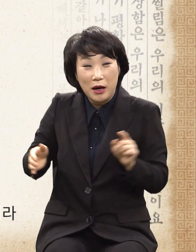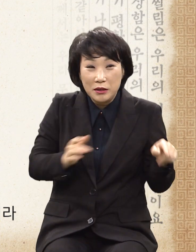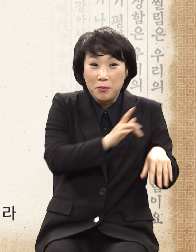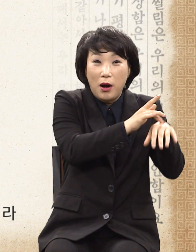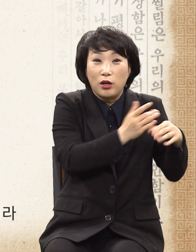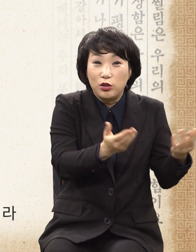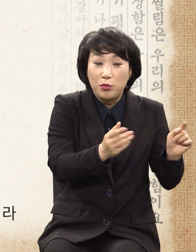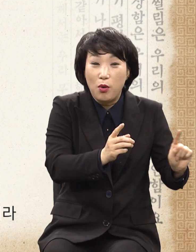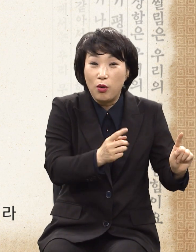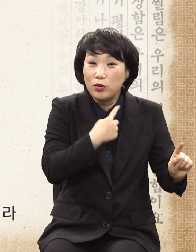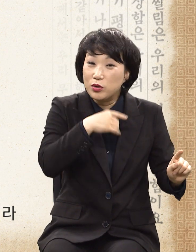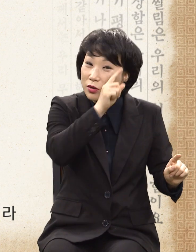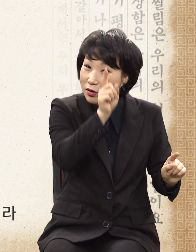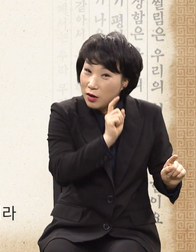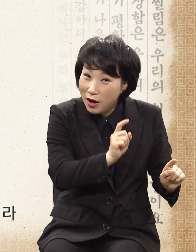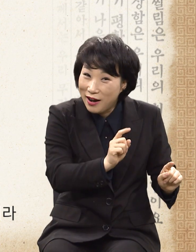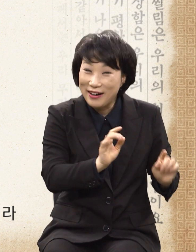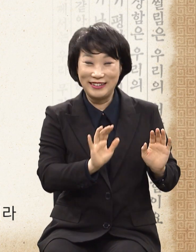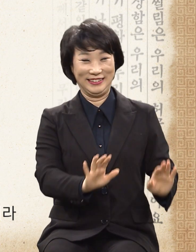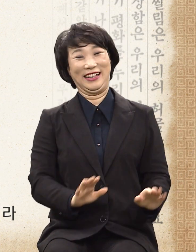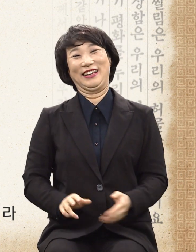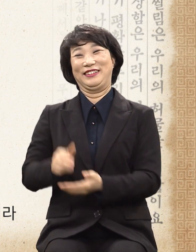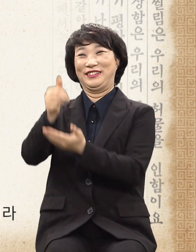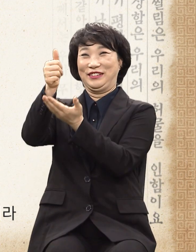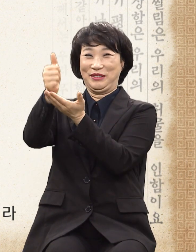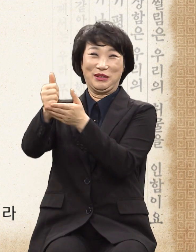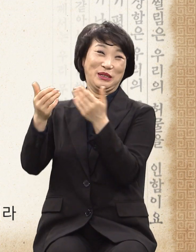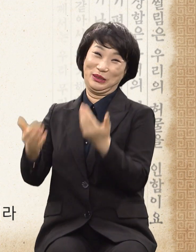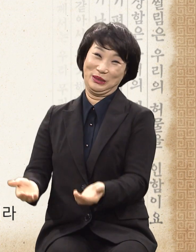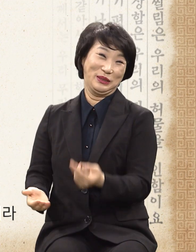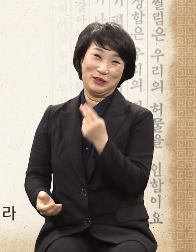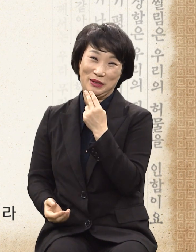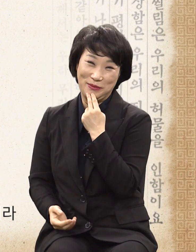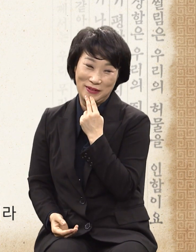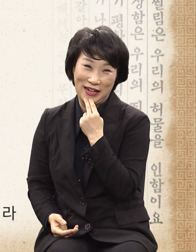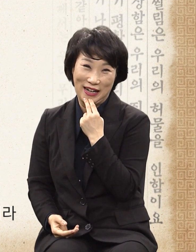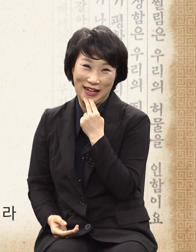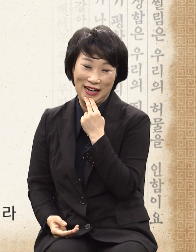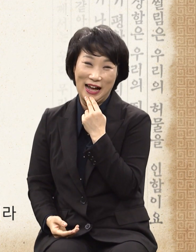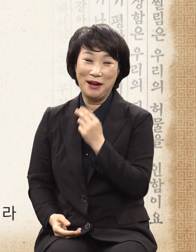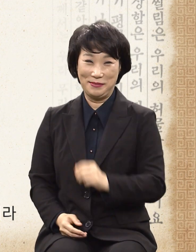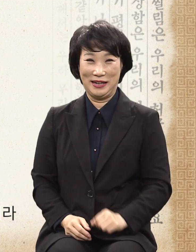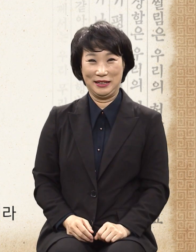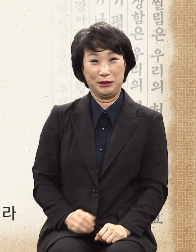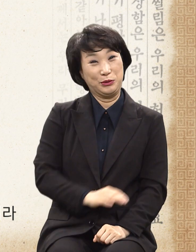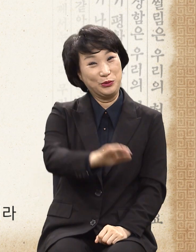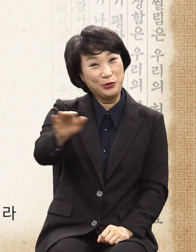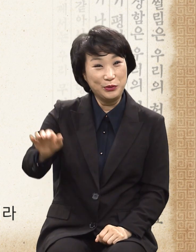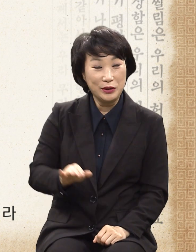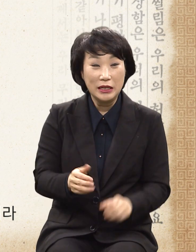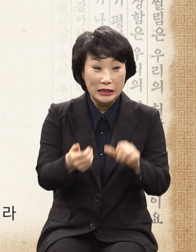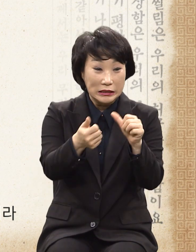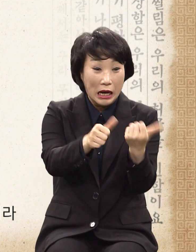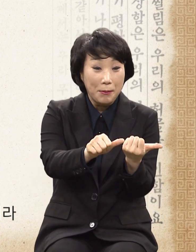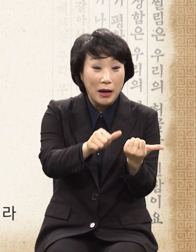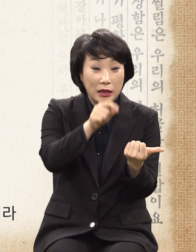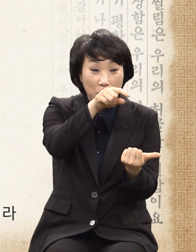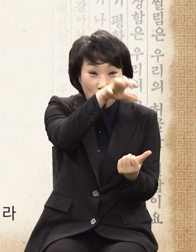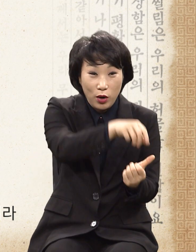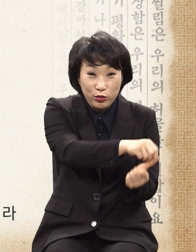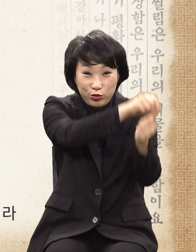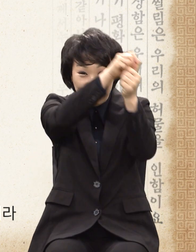일을 저지르겠는가. 근데 주님은 쉬지 않으신다. 네, 우리를 사망에서